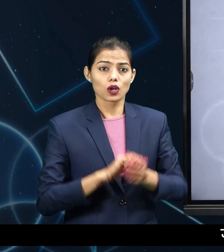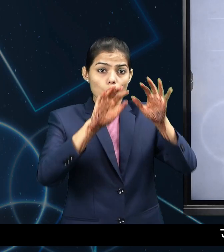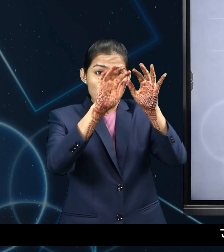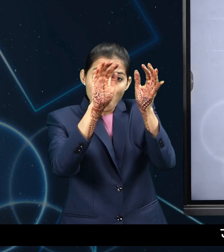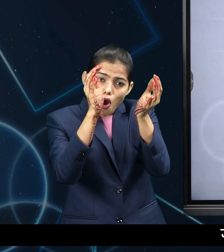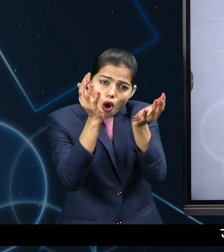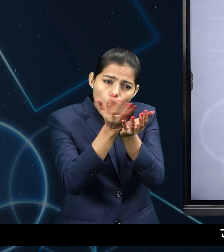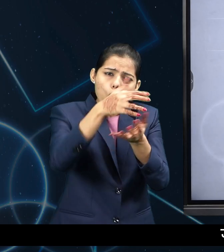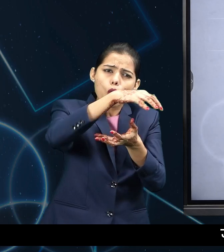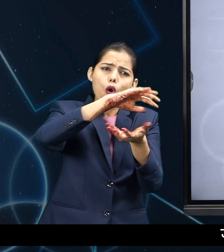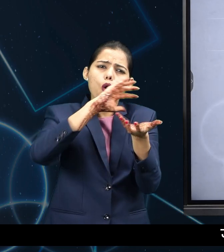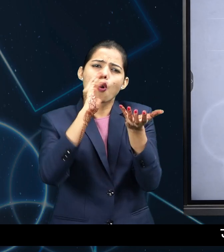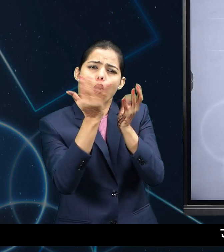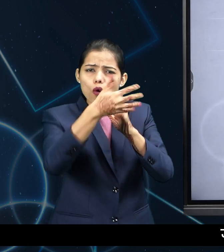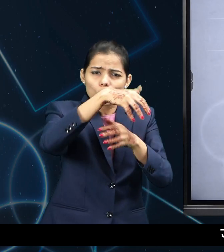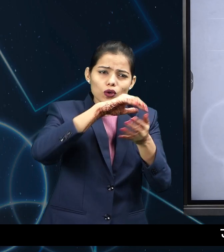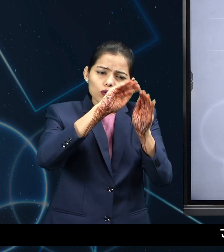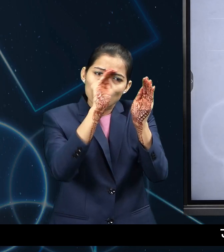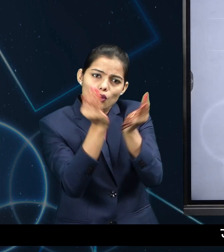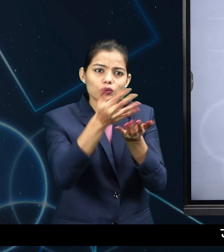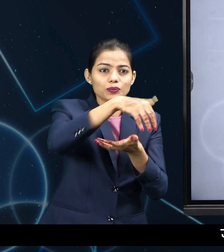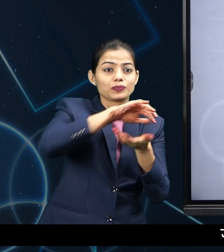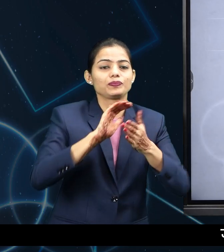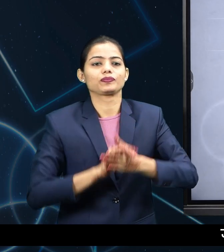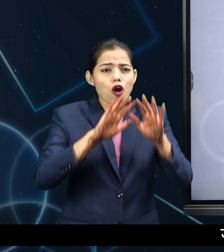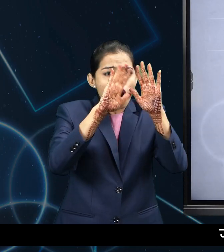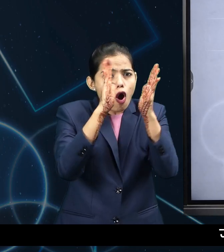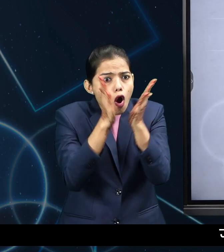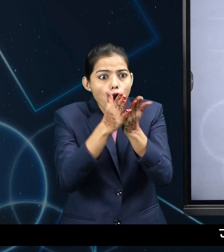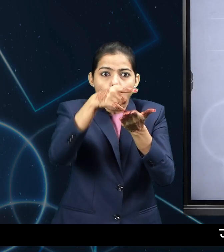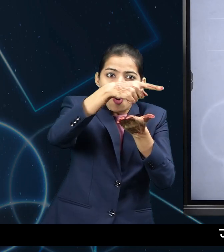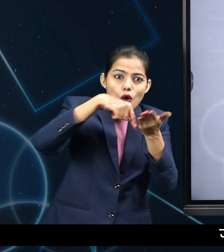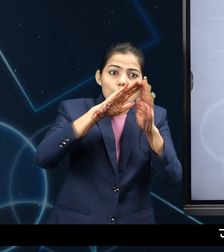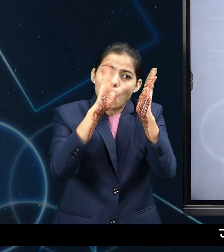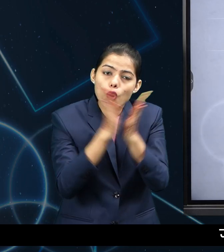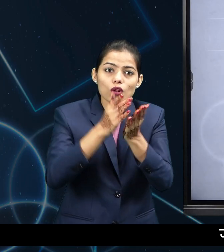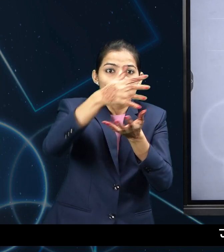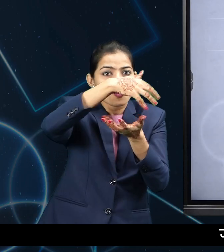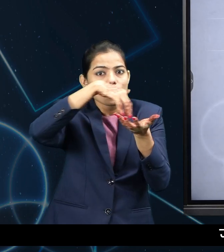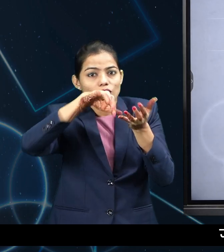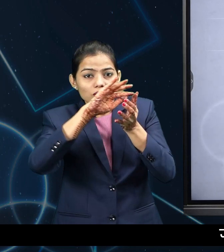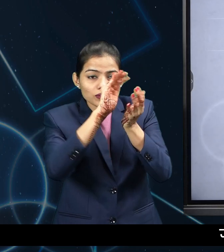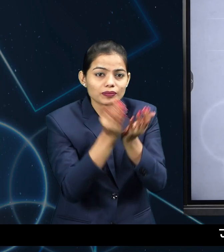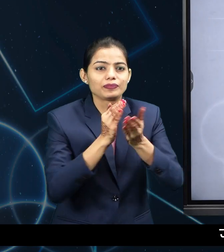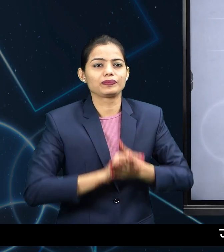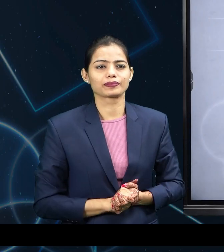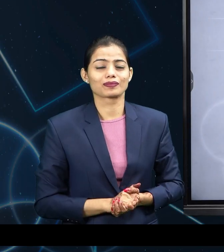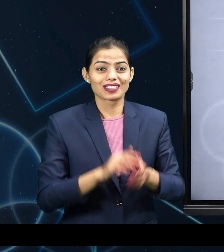गोले का पार्श्व पृष्ठीय क्षेत्रफल, गोले का कुल पृष्ठीय क्षेत्रफल, गोले